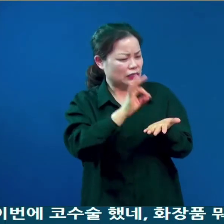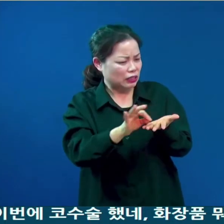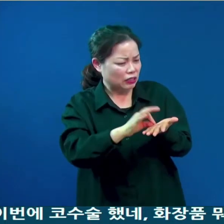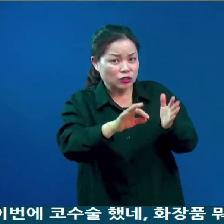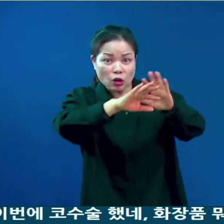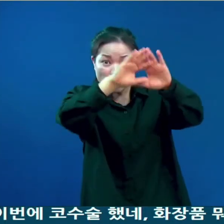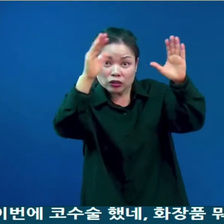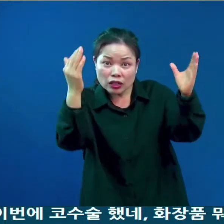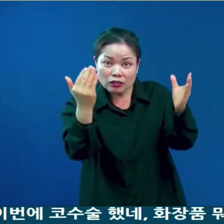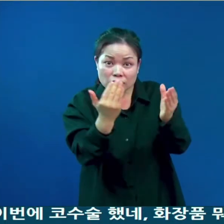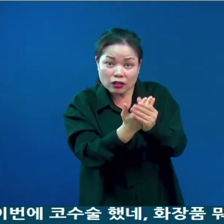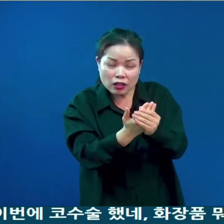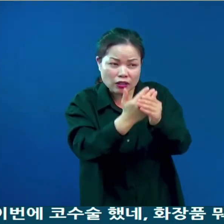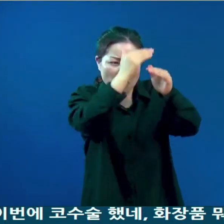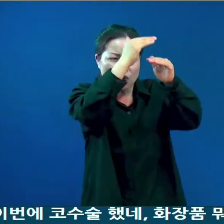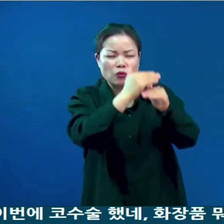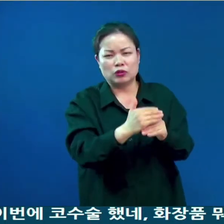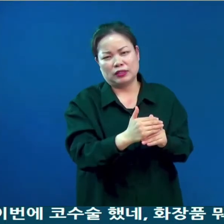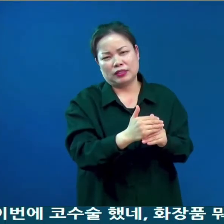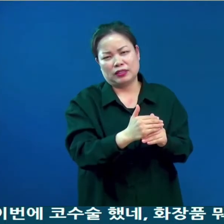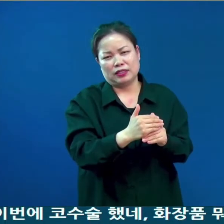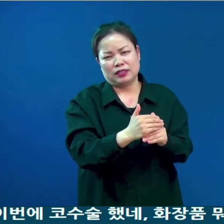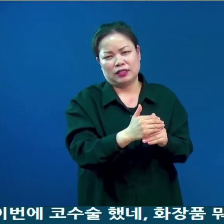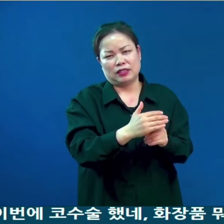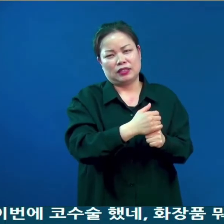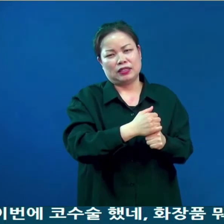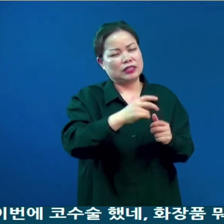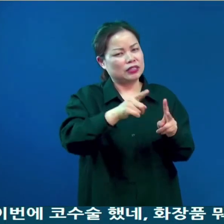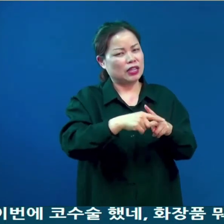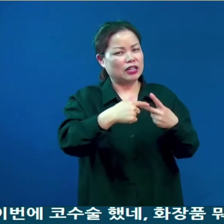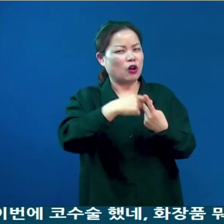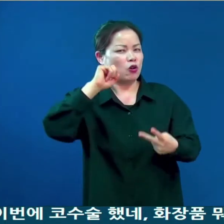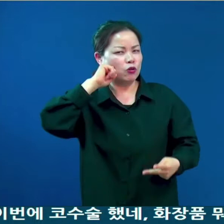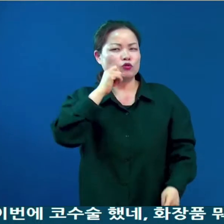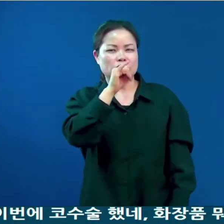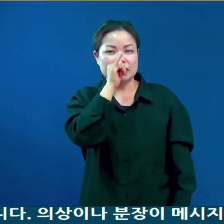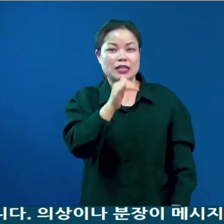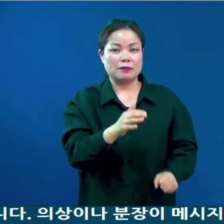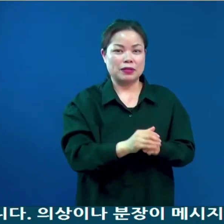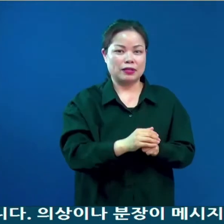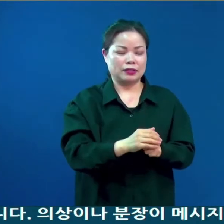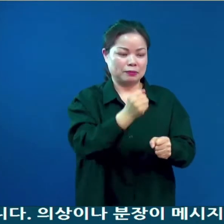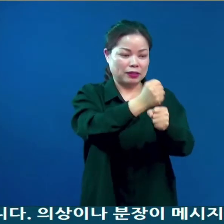전체 큰 그림을 놓치게 될 수도 있기 때문에 잘